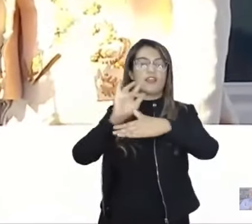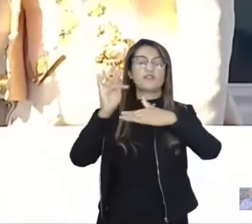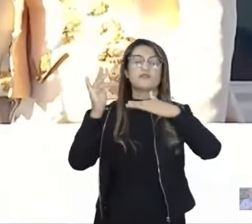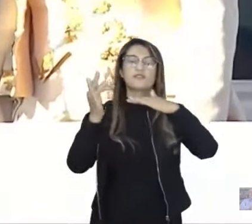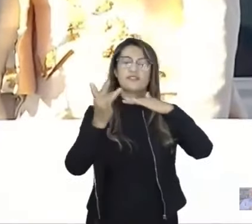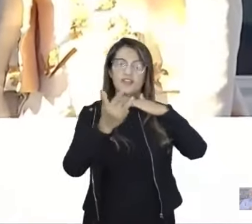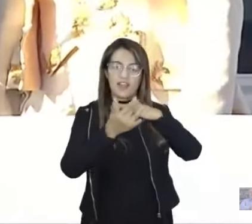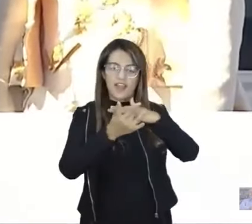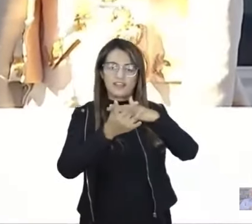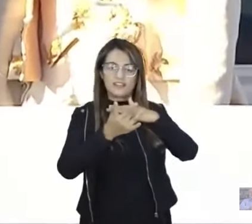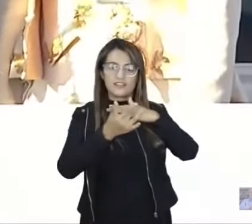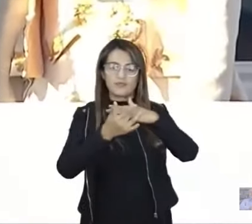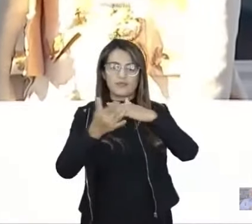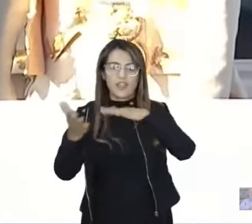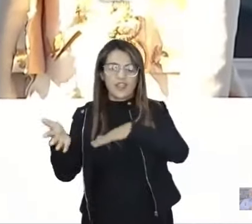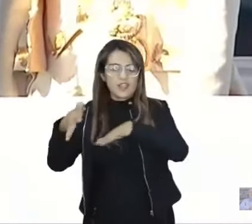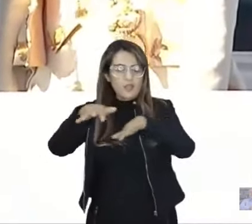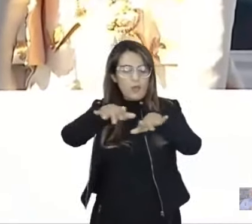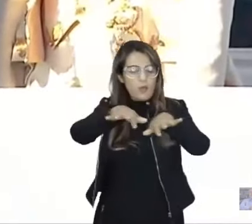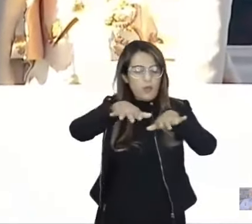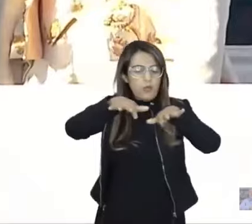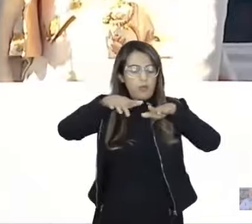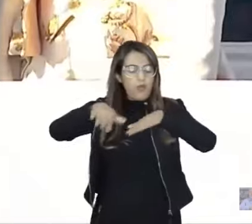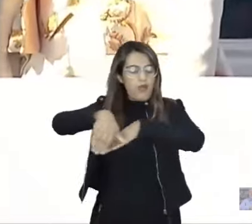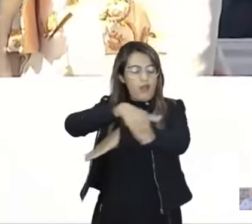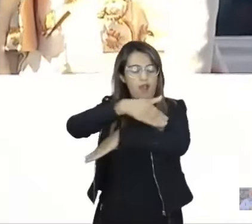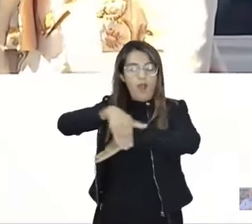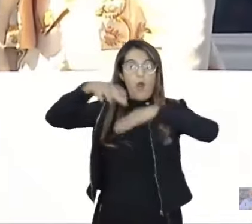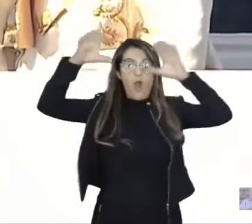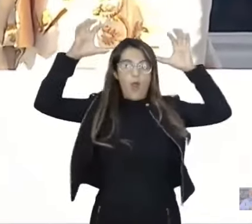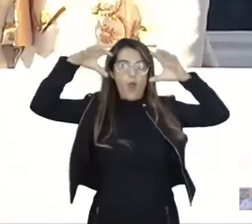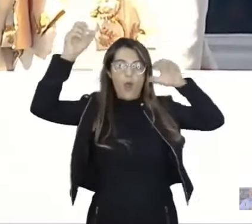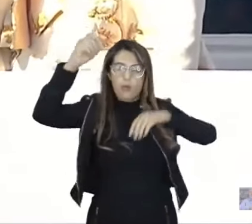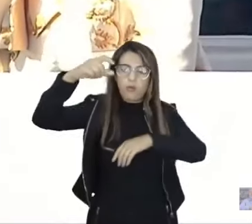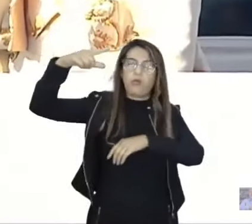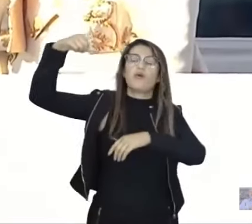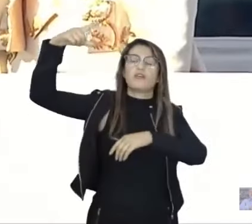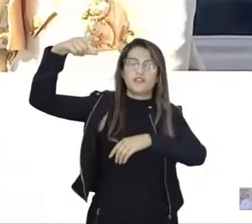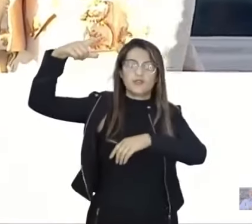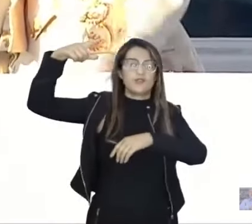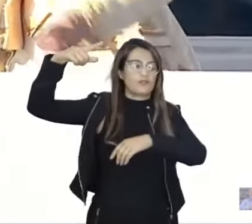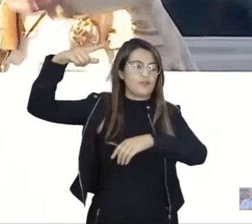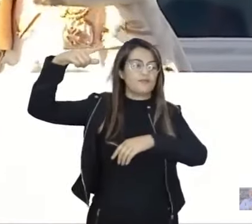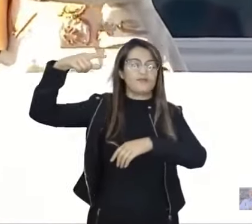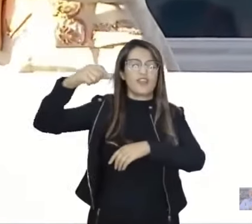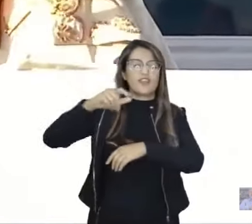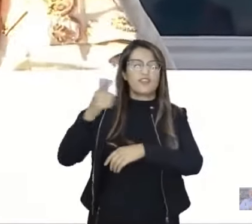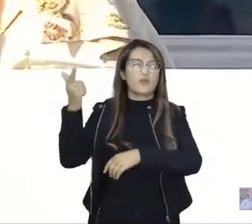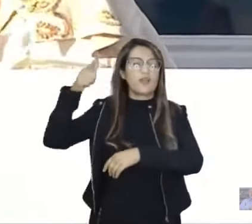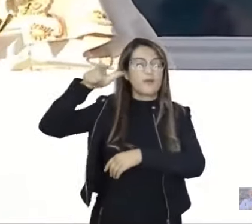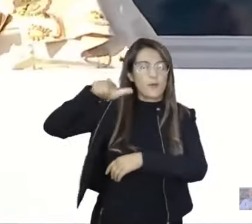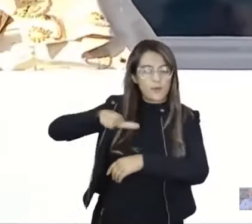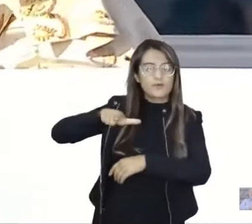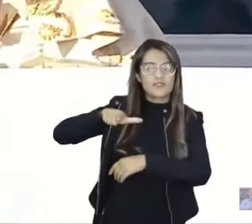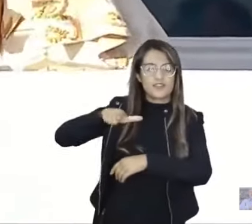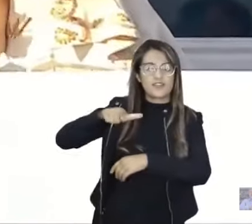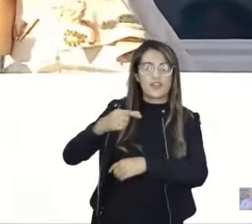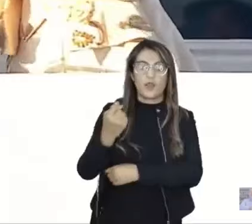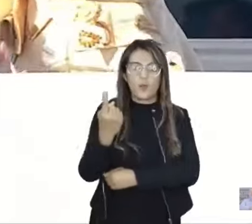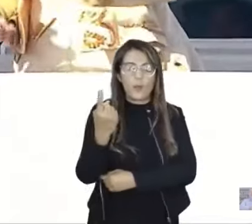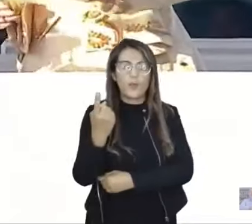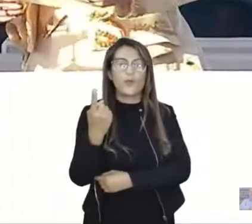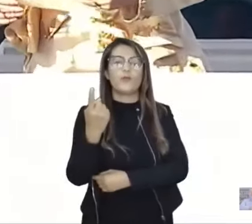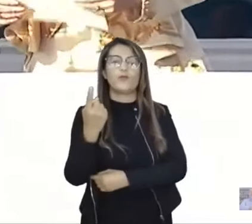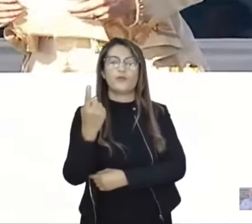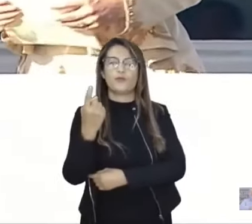tomaram as ruas debaixo de sol e chuva, nem que fosse para conquistar um único e precioso